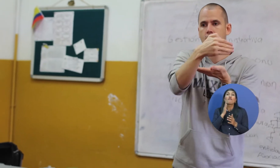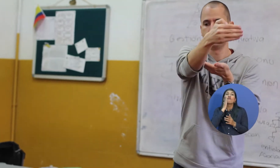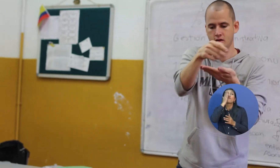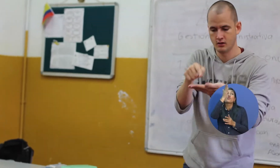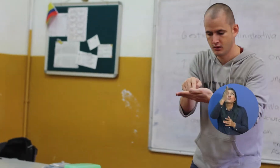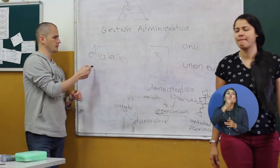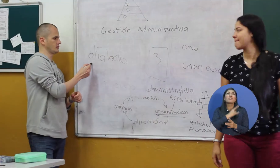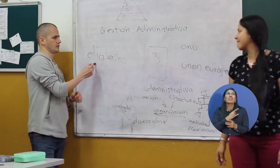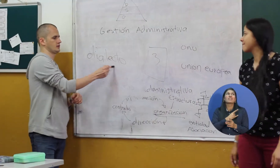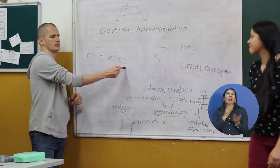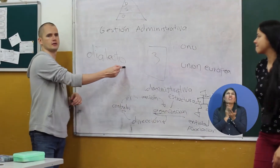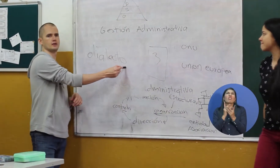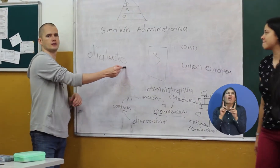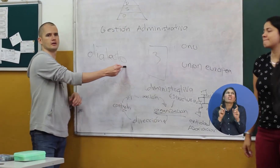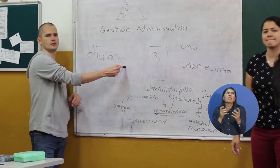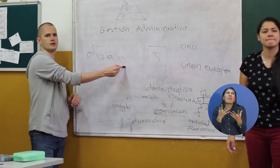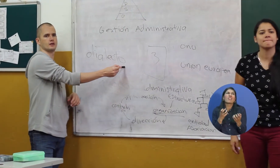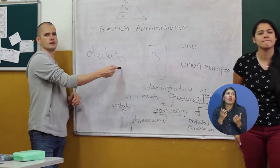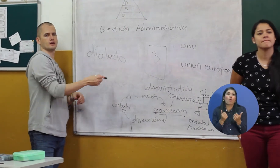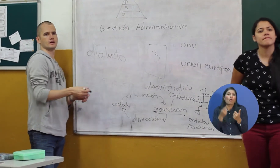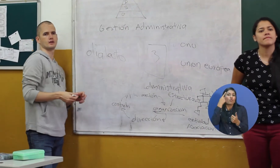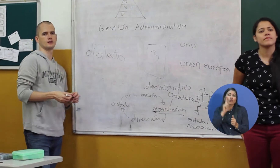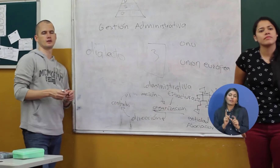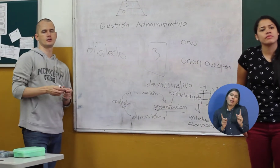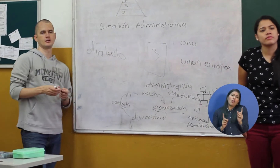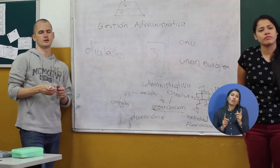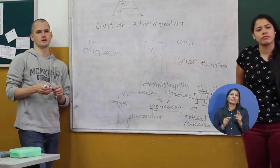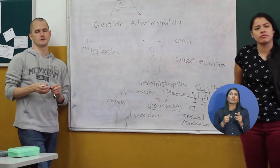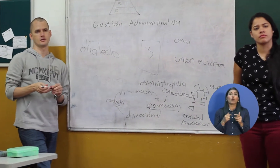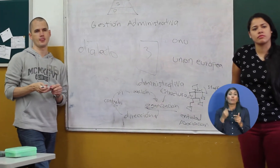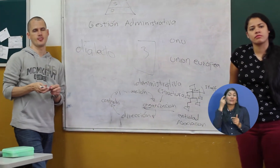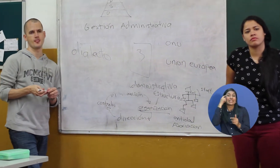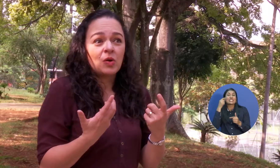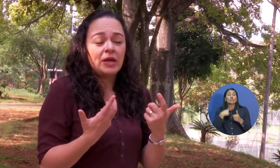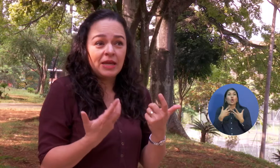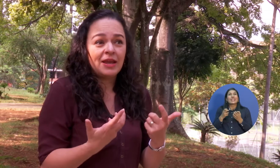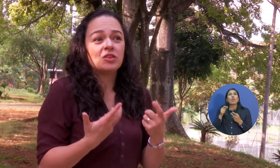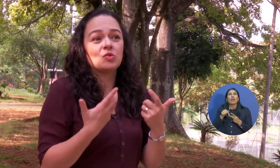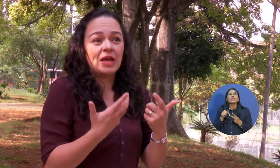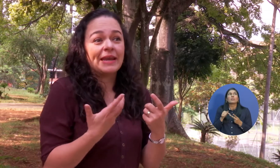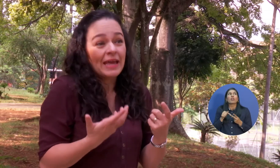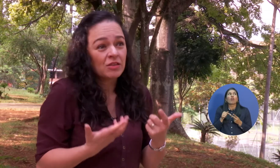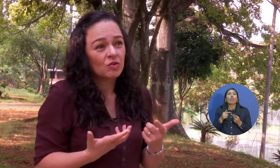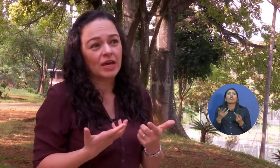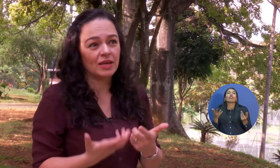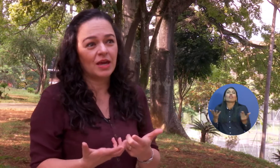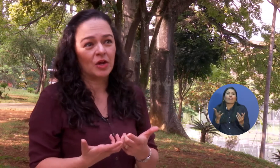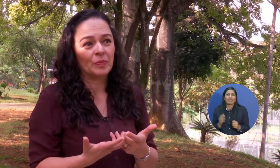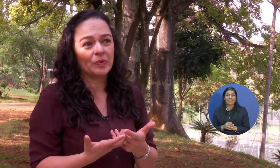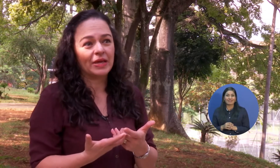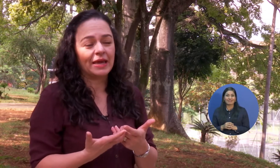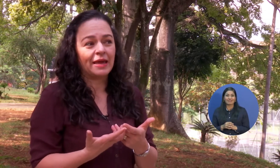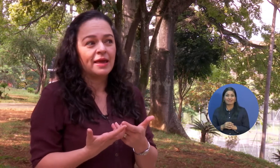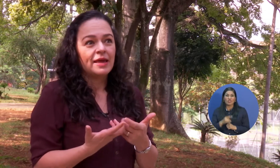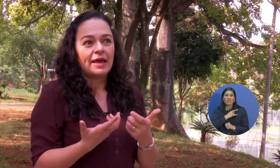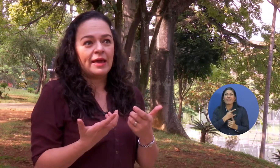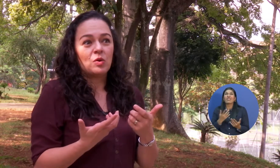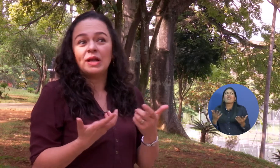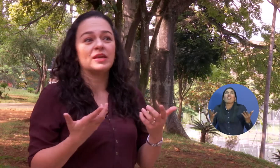no saber qué quiero estudiar más adelante, sino por dónde puedo ir a estudiar eso que quiero,